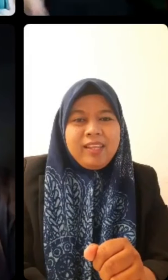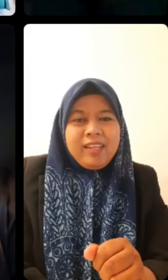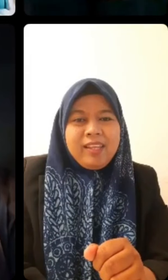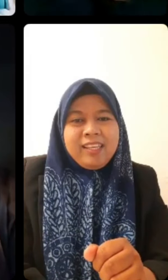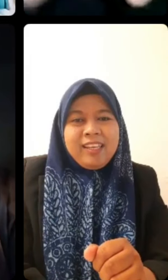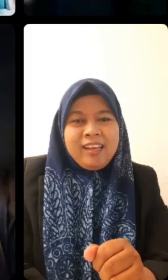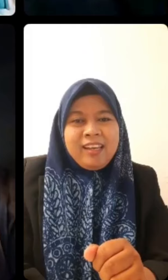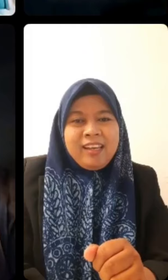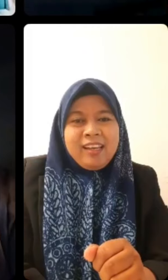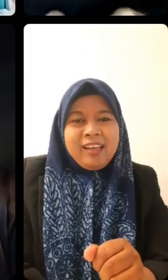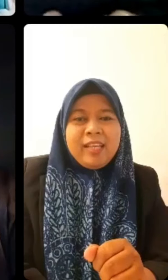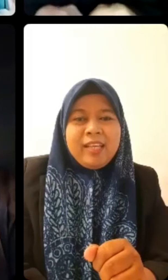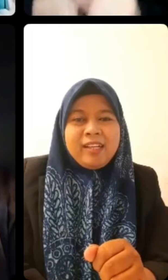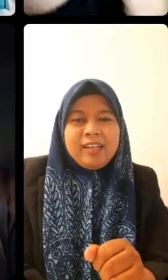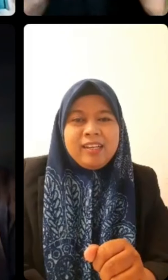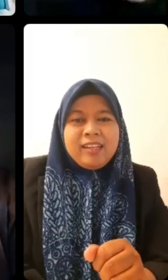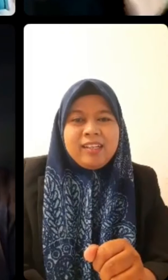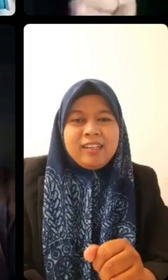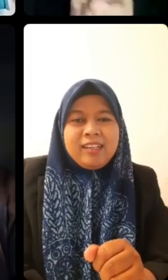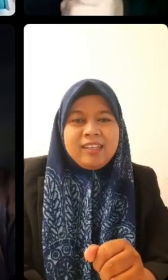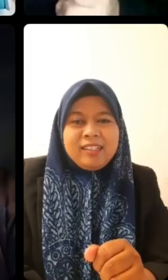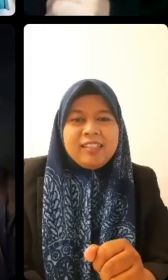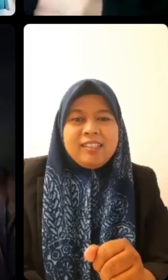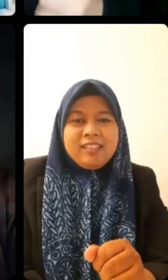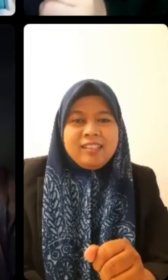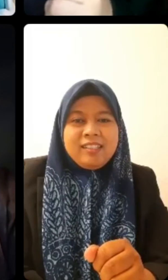Tapi dia ada kaki dan dia pun boleh berjaya.